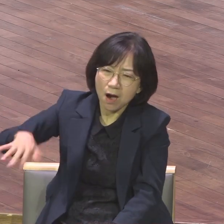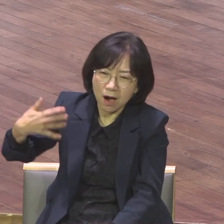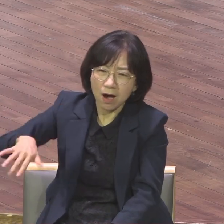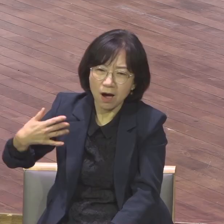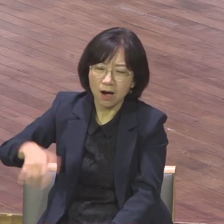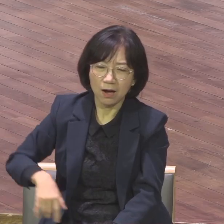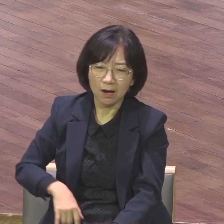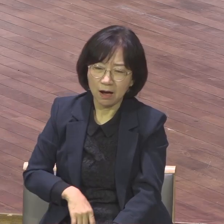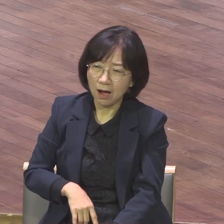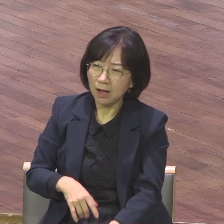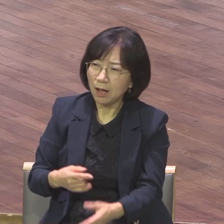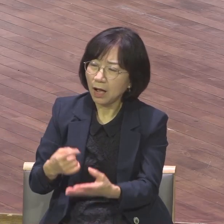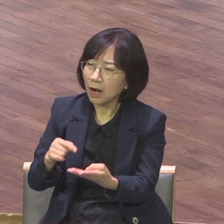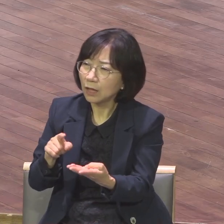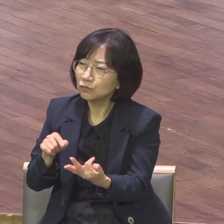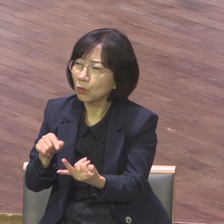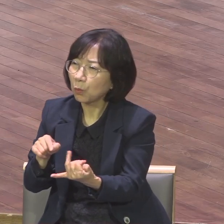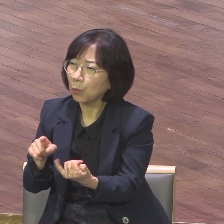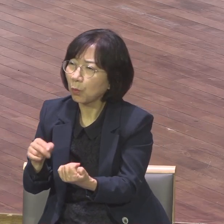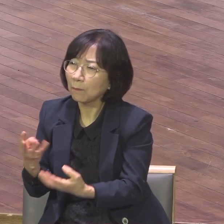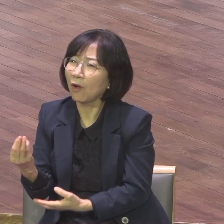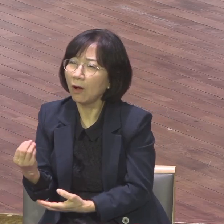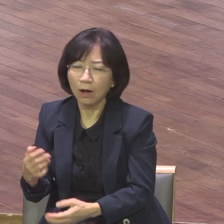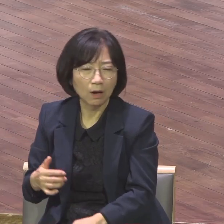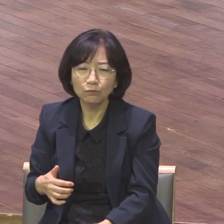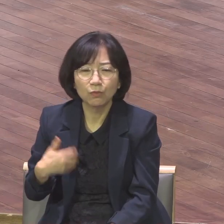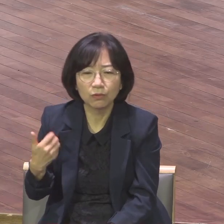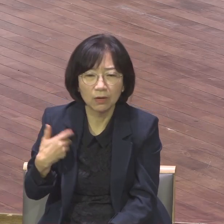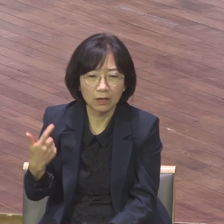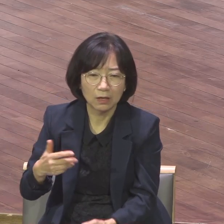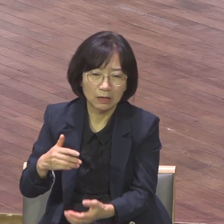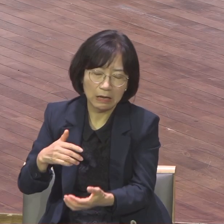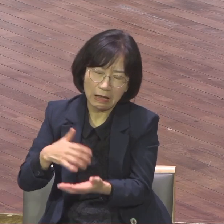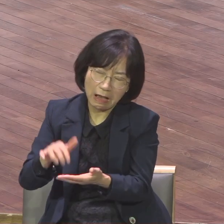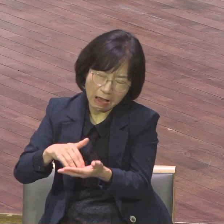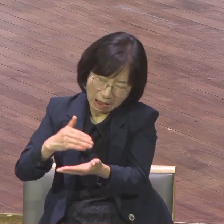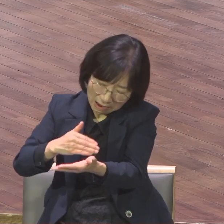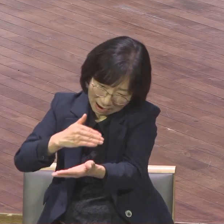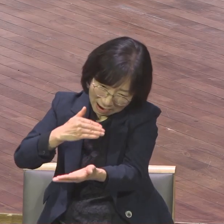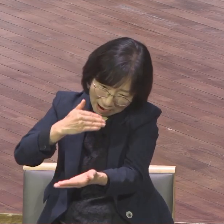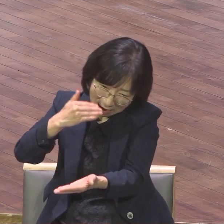하나님 하신 그 수를 보니까